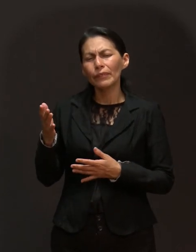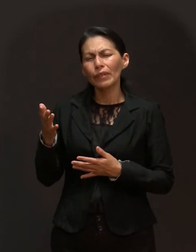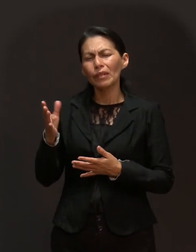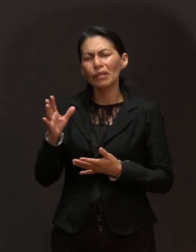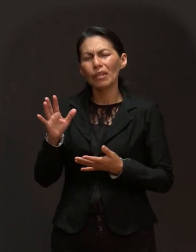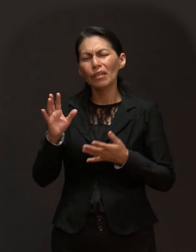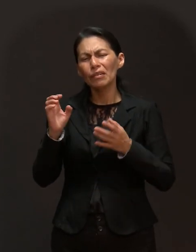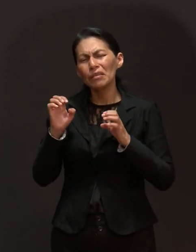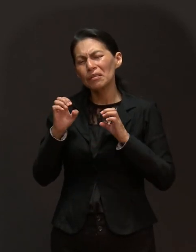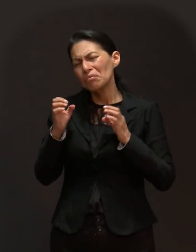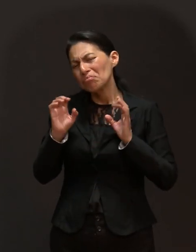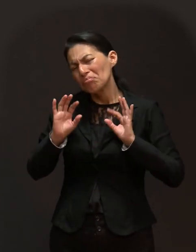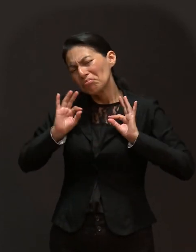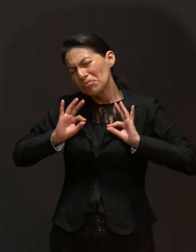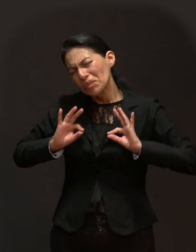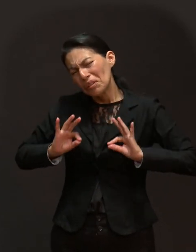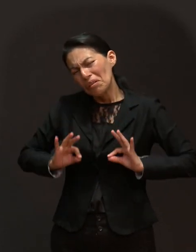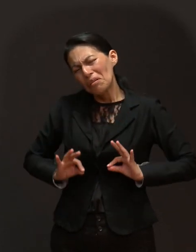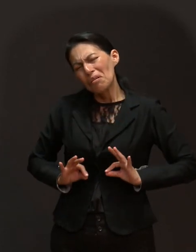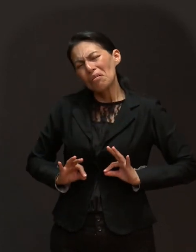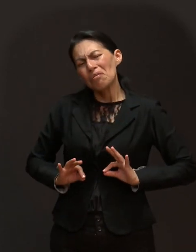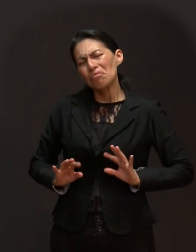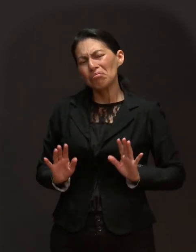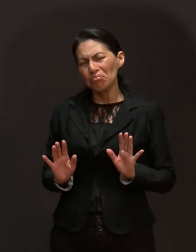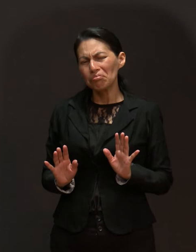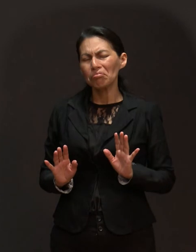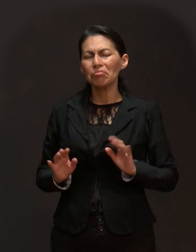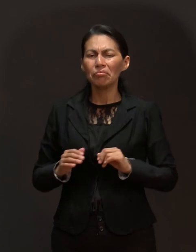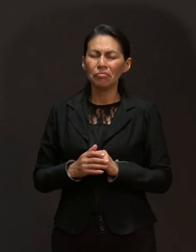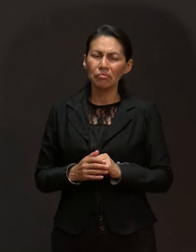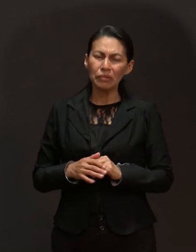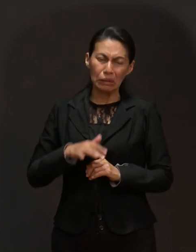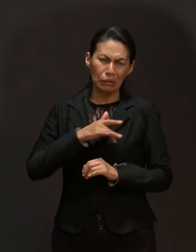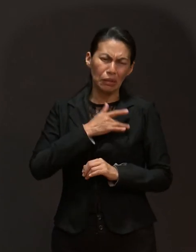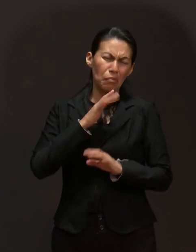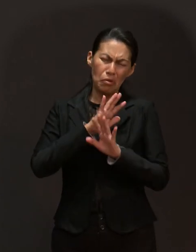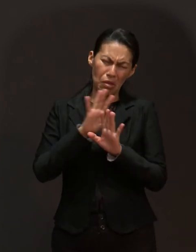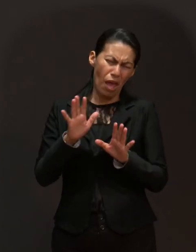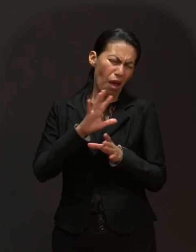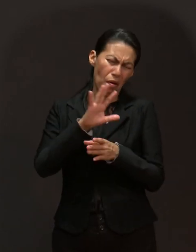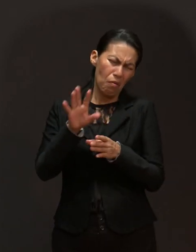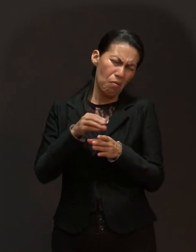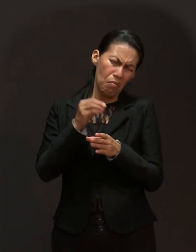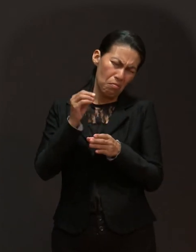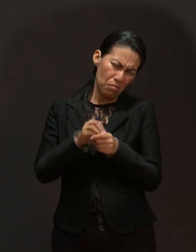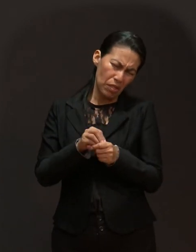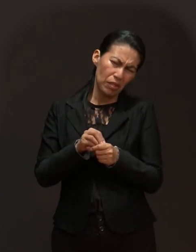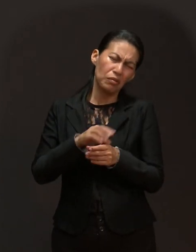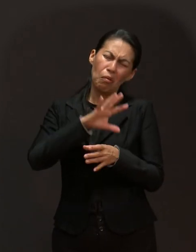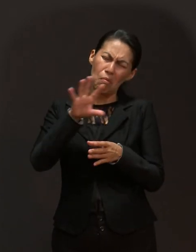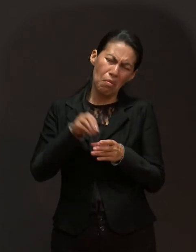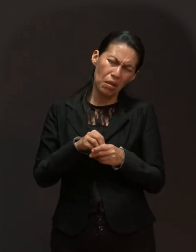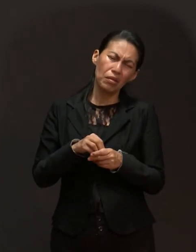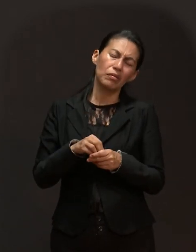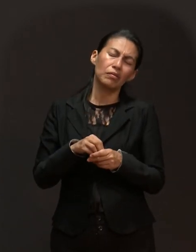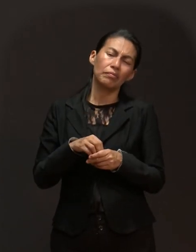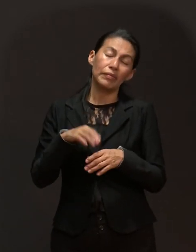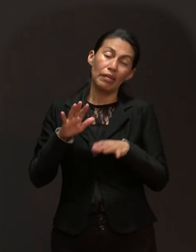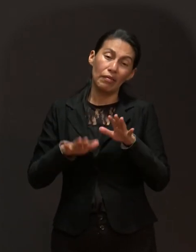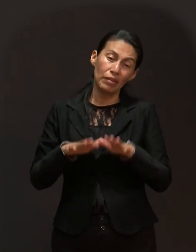tema que se llama el confort estamos tan cómodos o a veces sentimos que ya lo tenemos todo